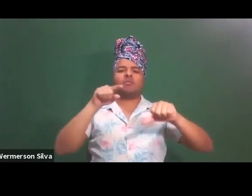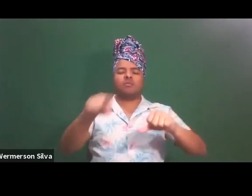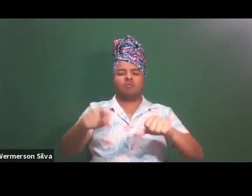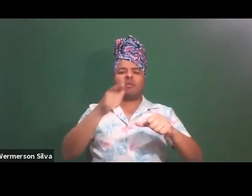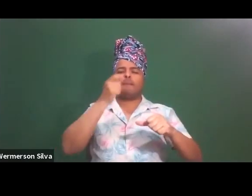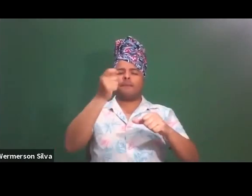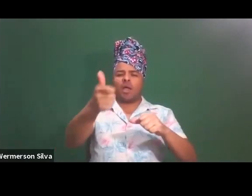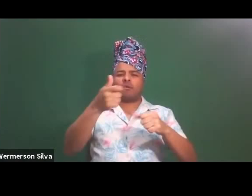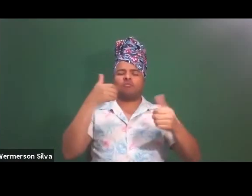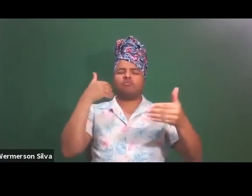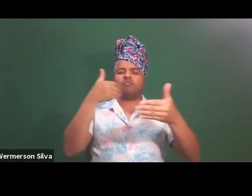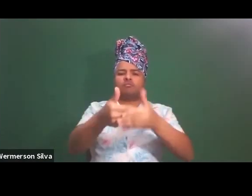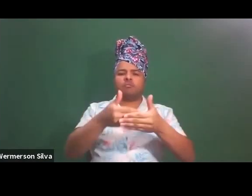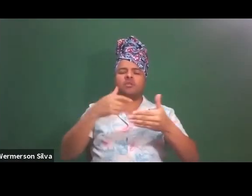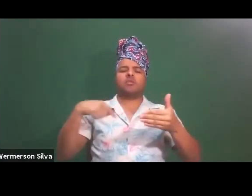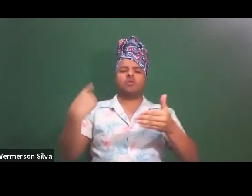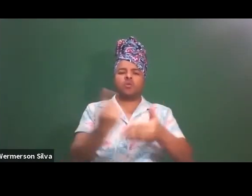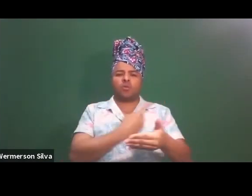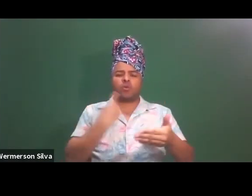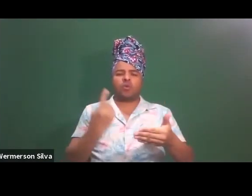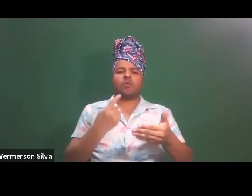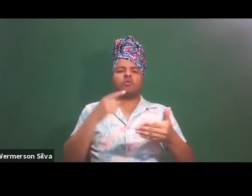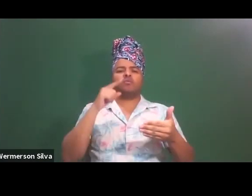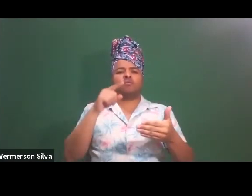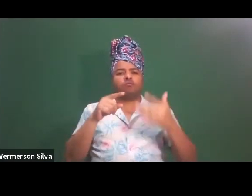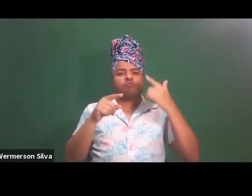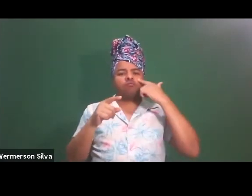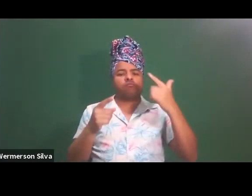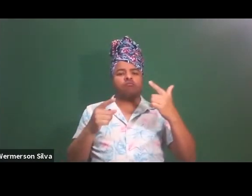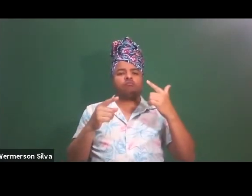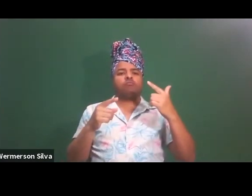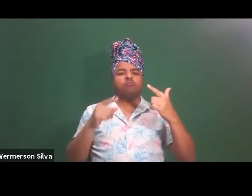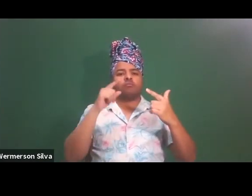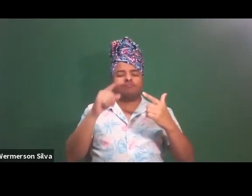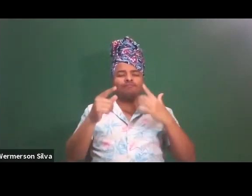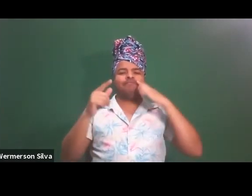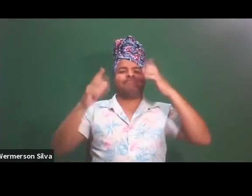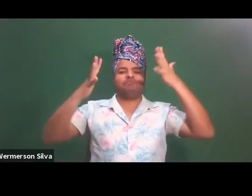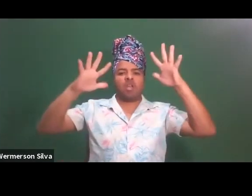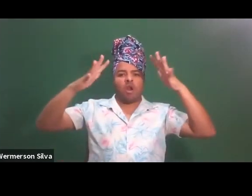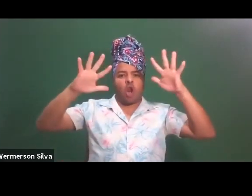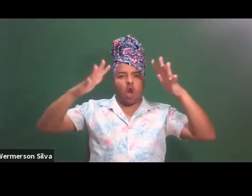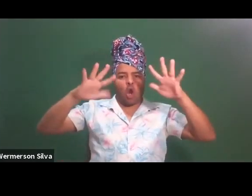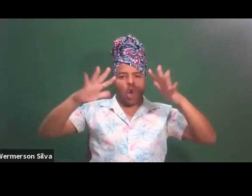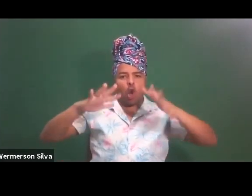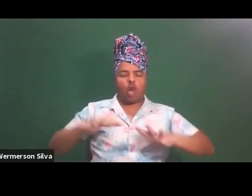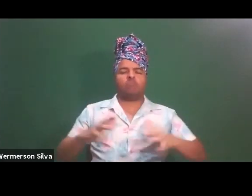os seres humanos, estamos em processo de devastação